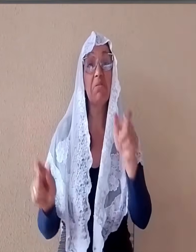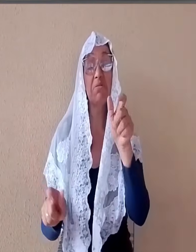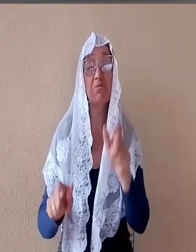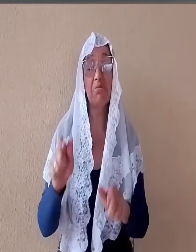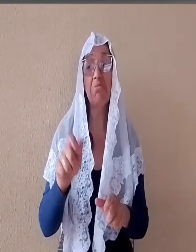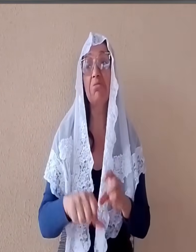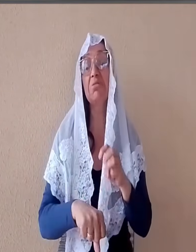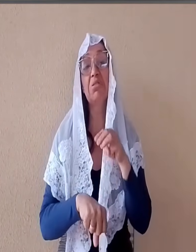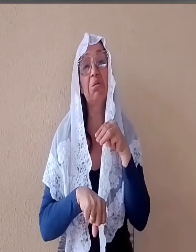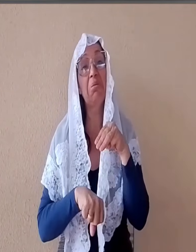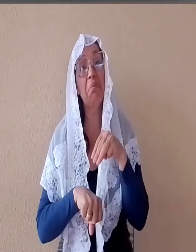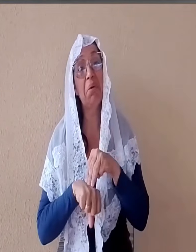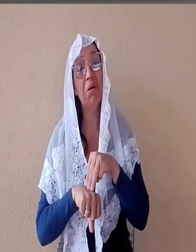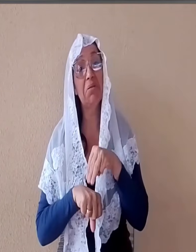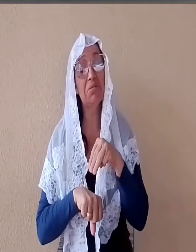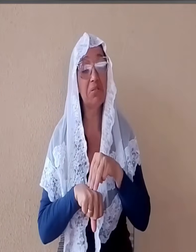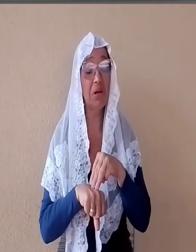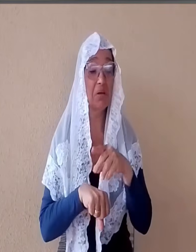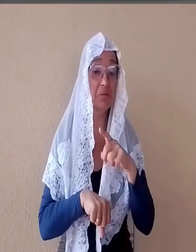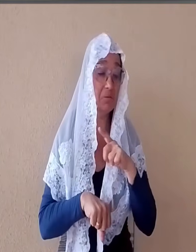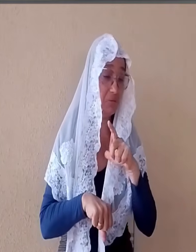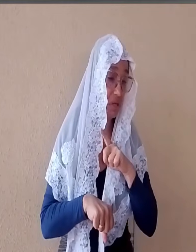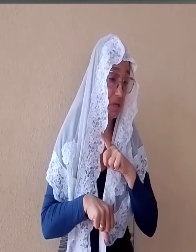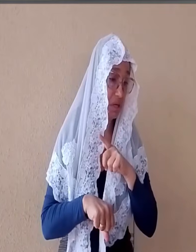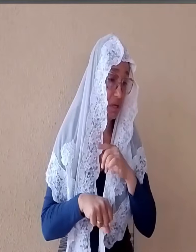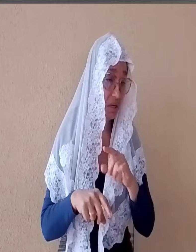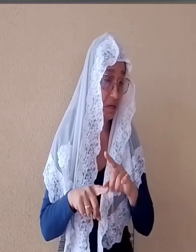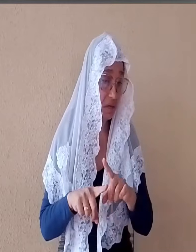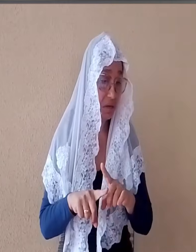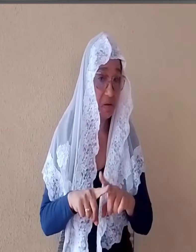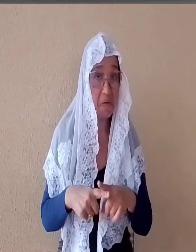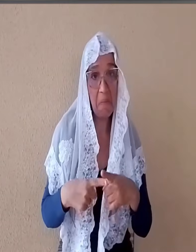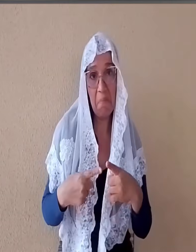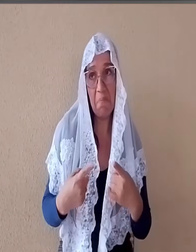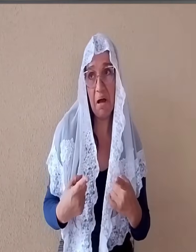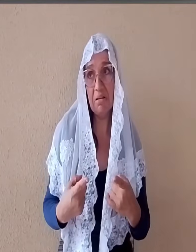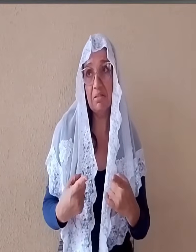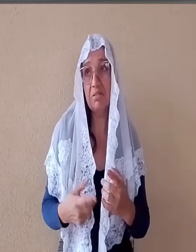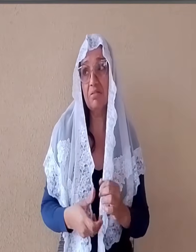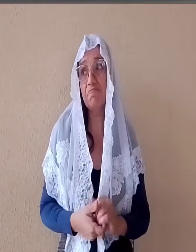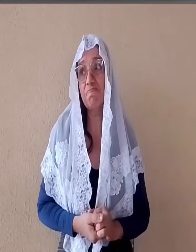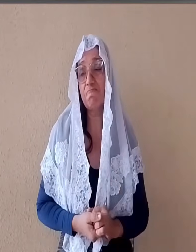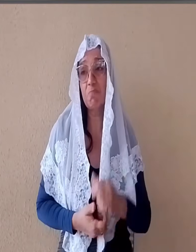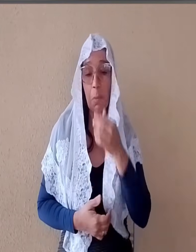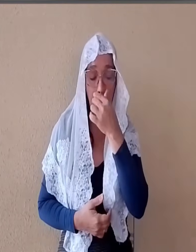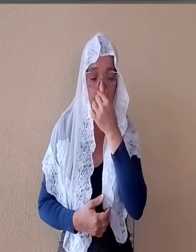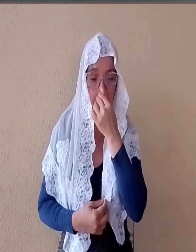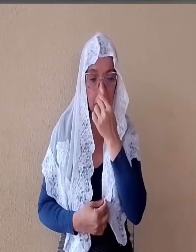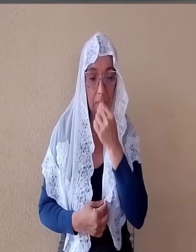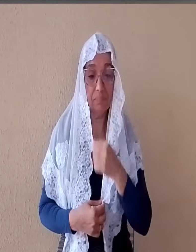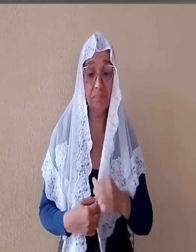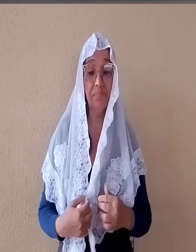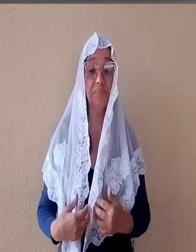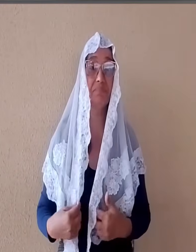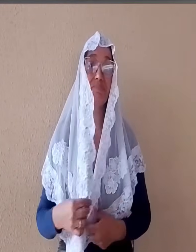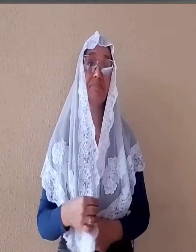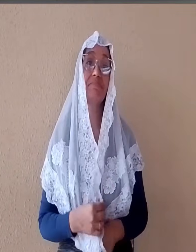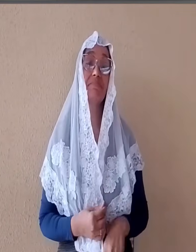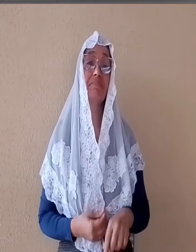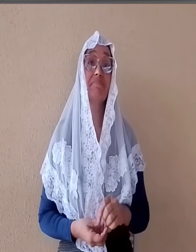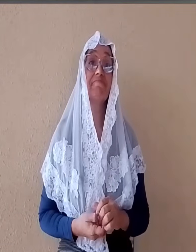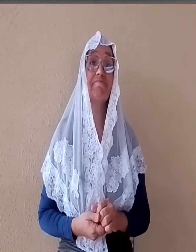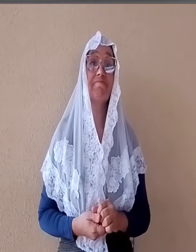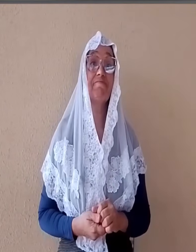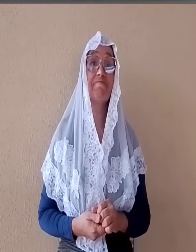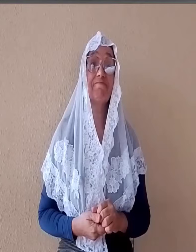veio os povos do Gibeon, os gibeonitas, e contou: olha, vimos de uma cidade